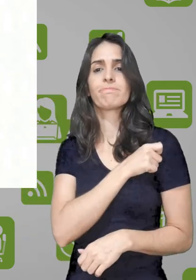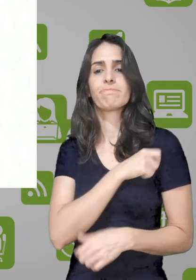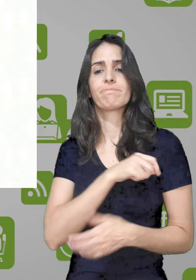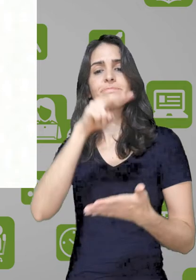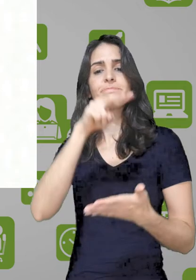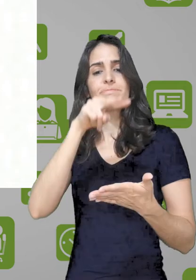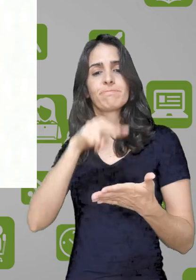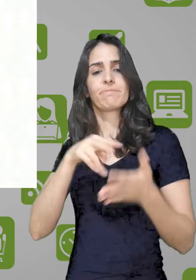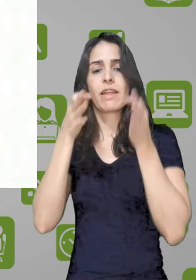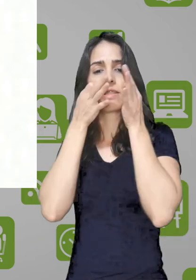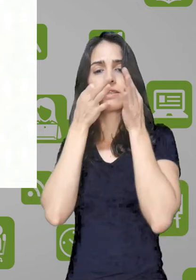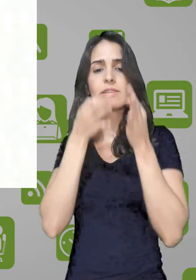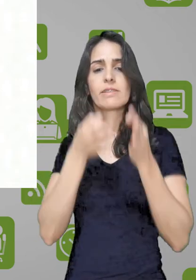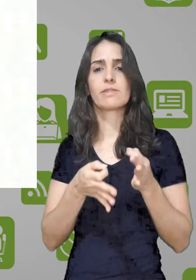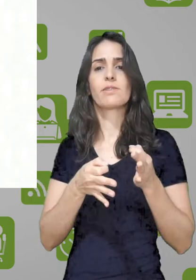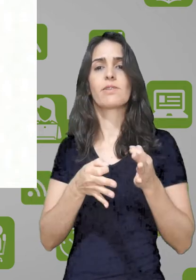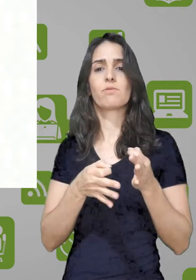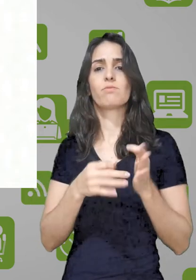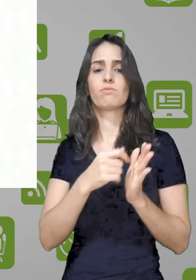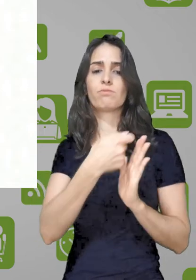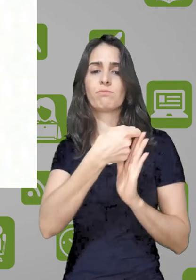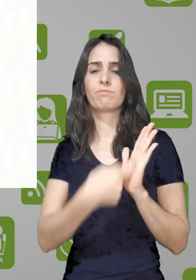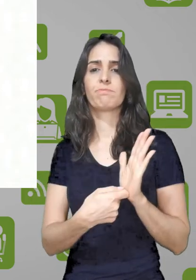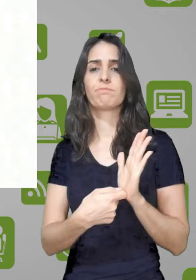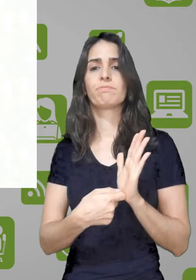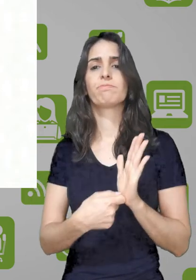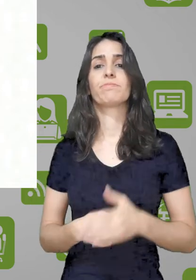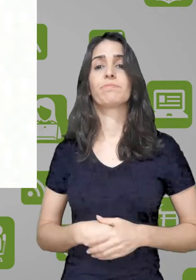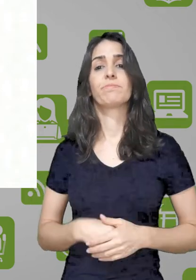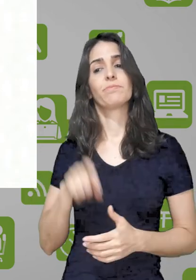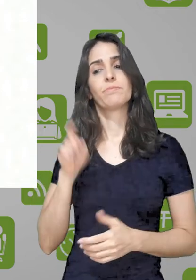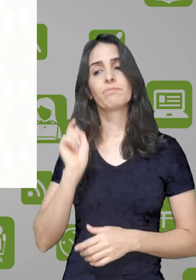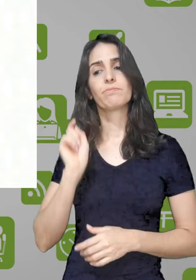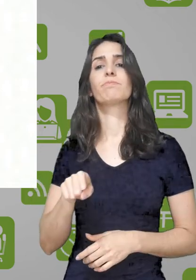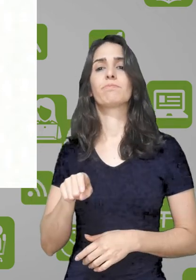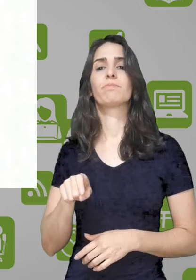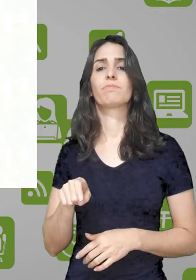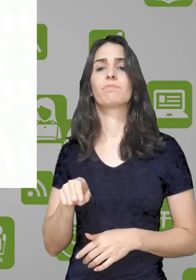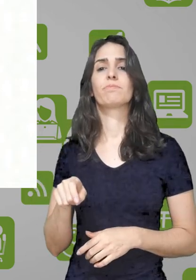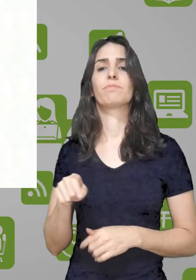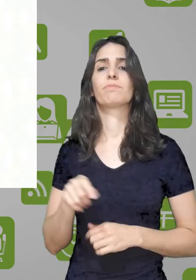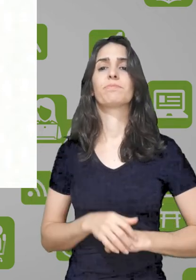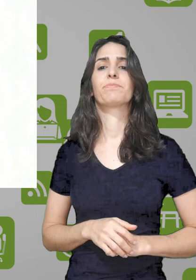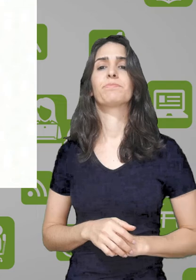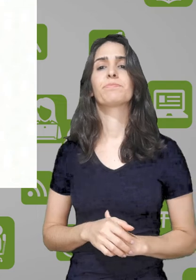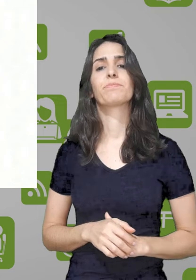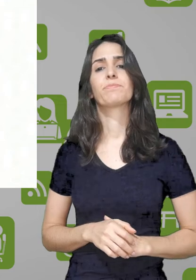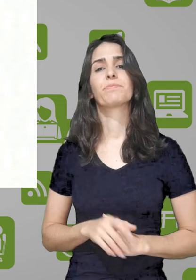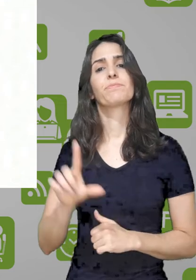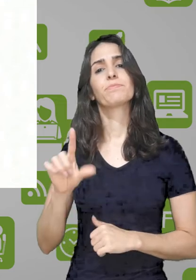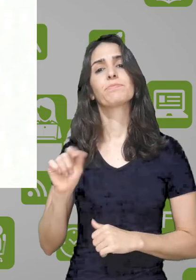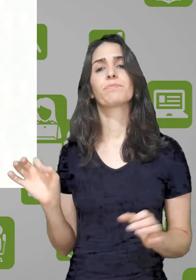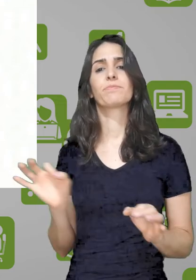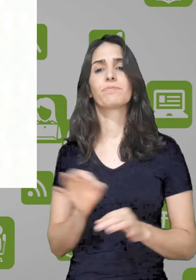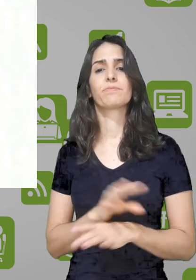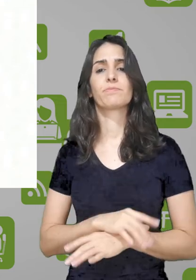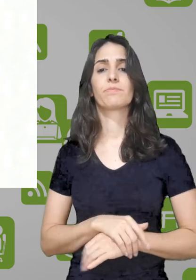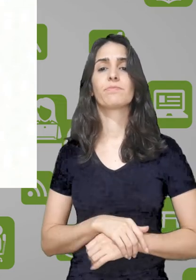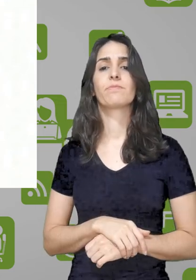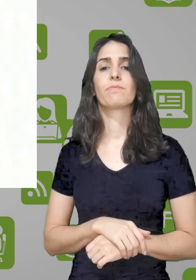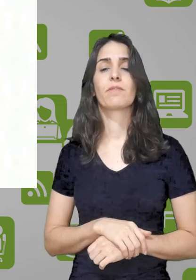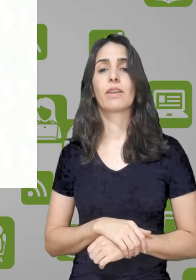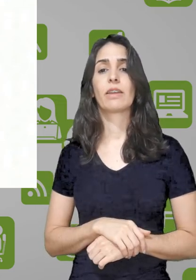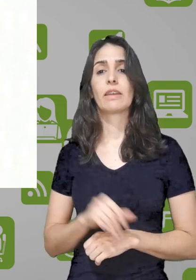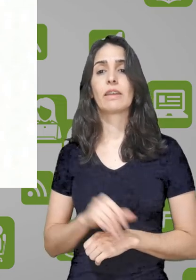realmente marque como concluída, tenha atenção para esse documento. Então, eu vou marcar como concluído.